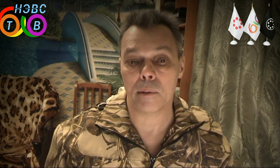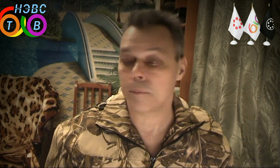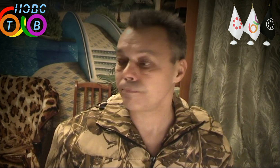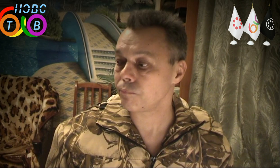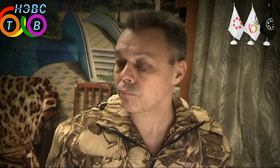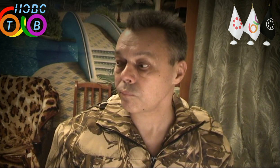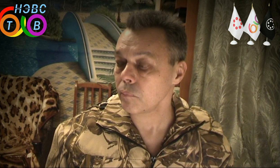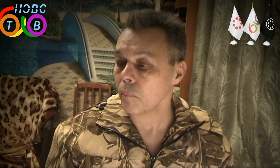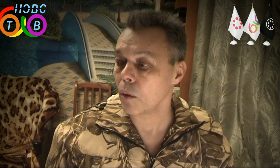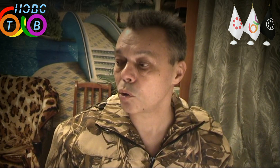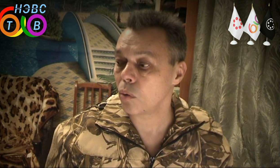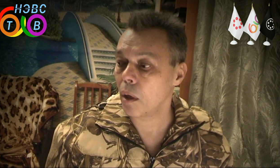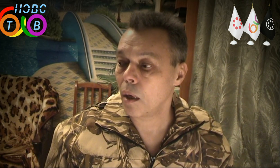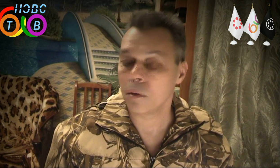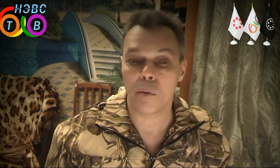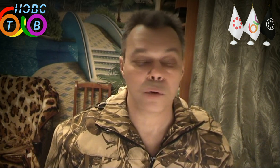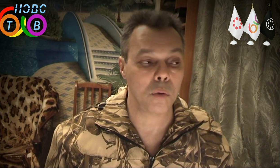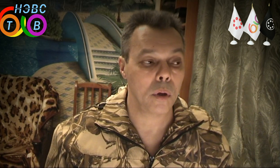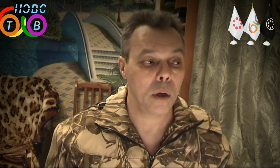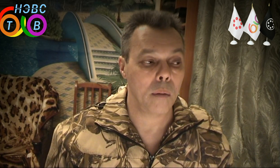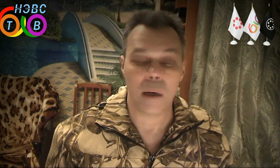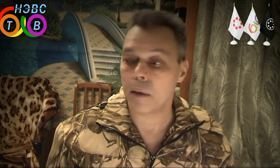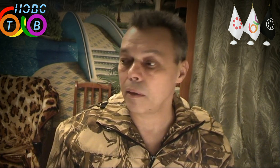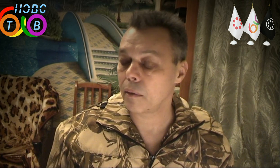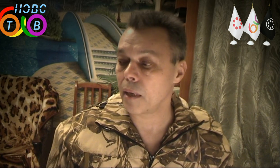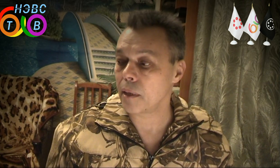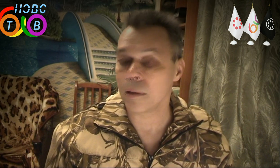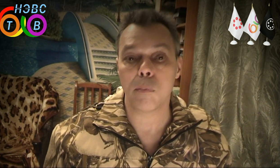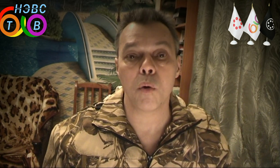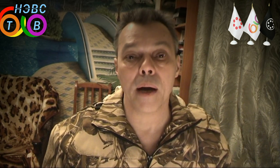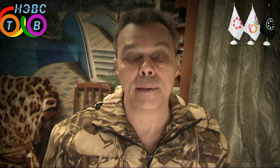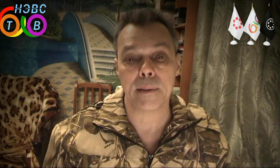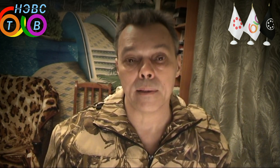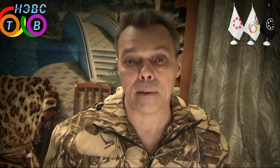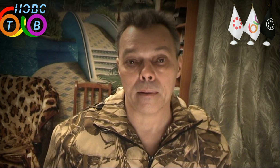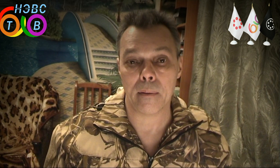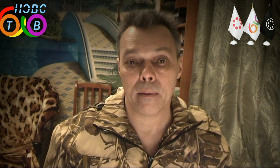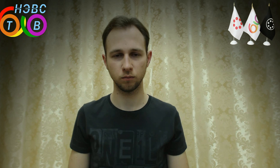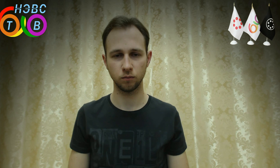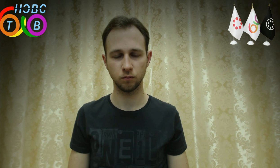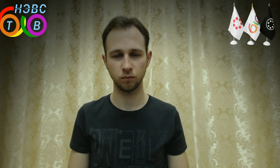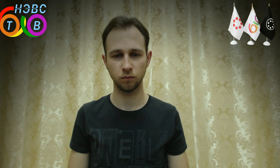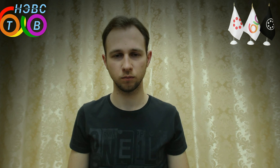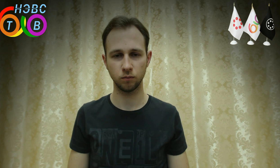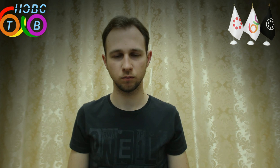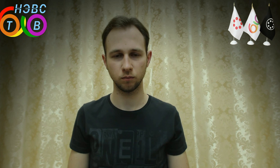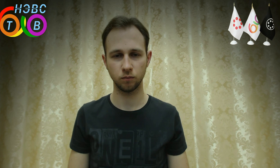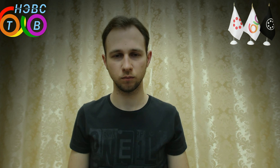моменты, что девушку могли когда-то напугать сильно. У девушки был сильный